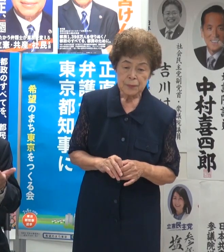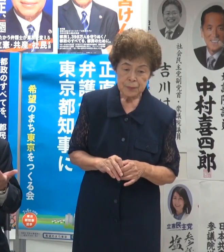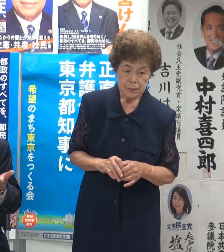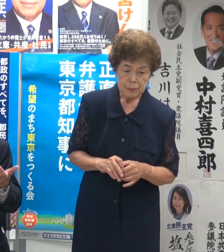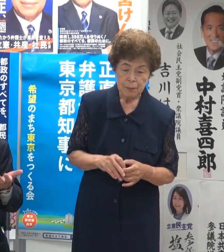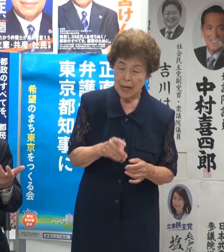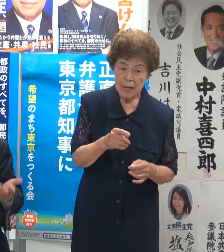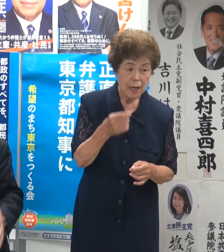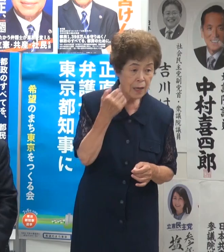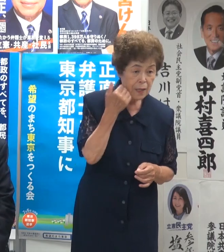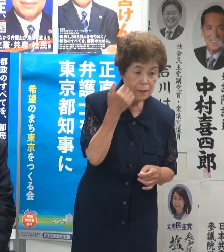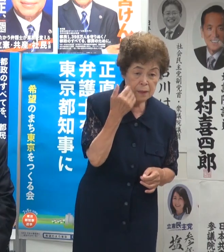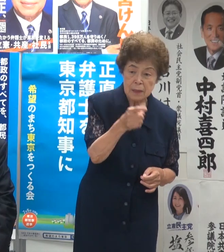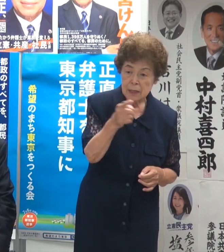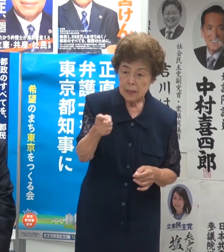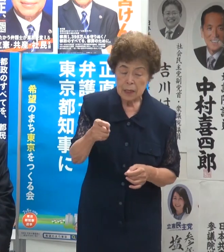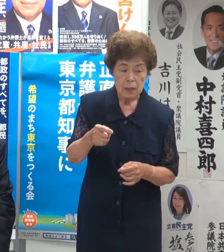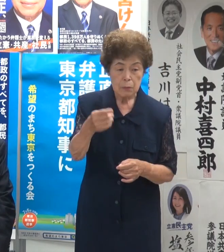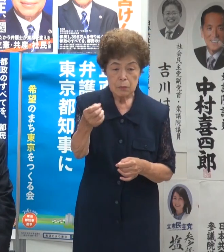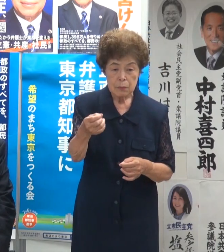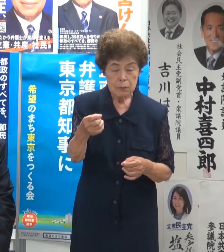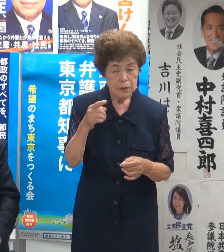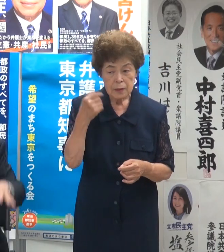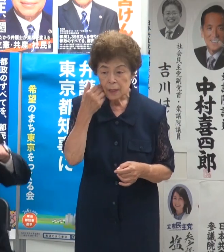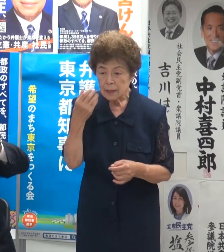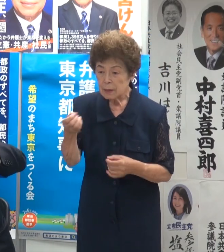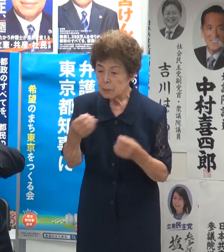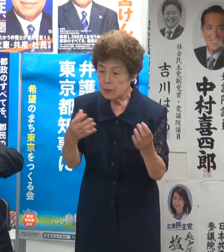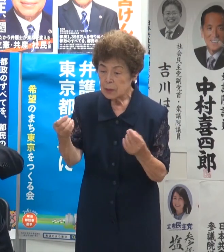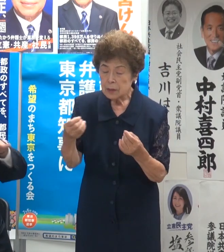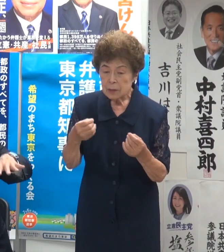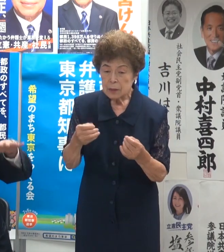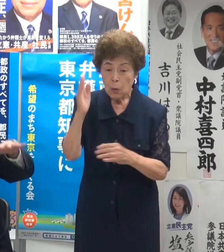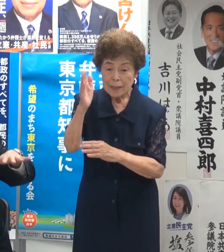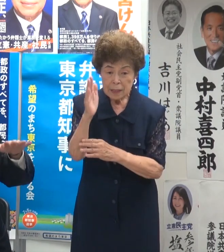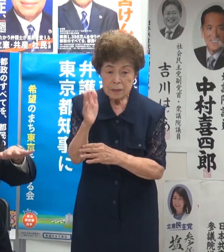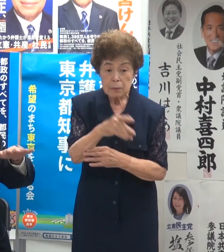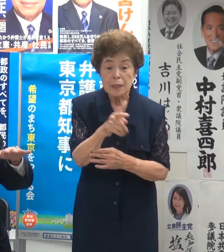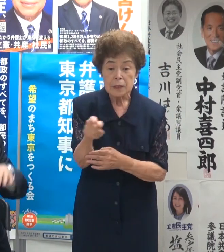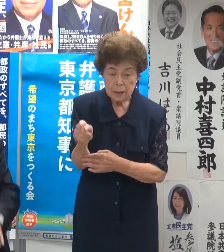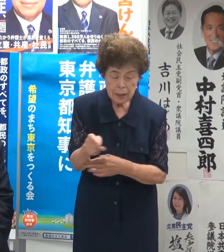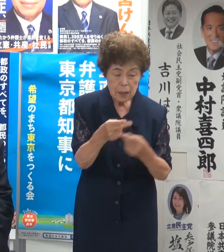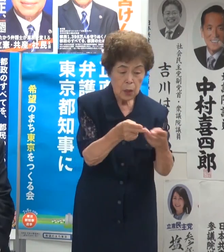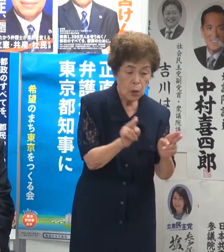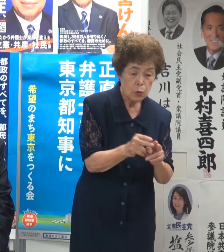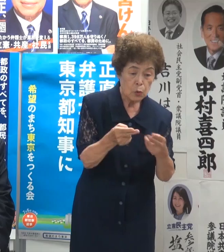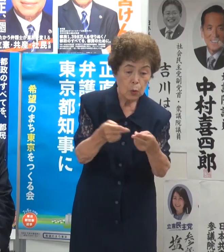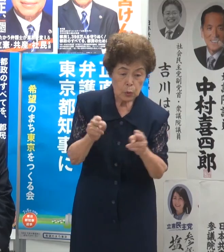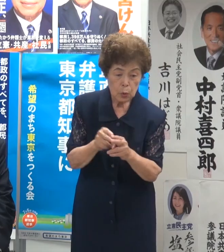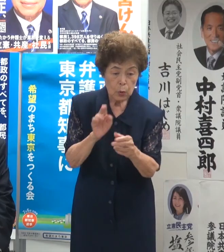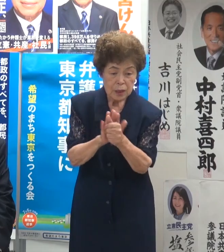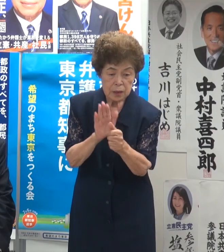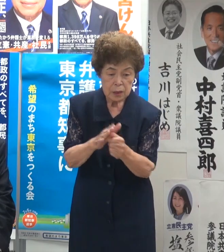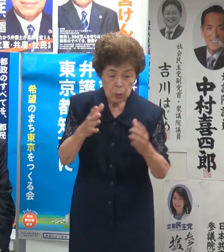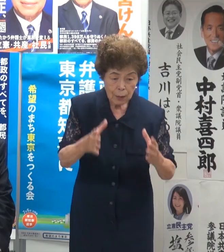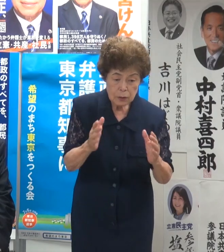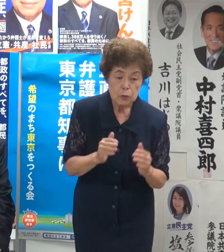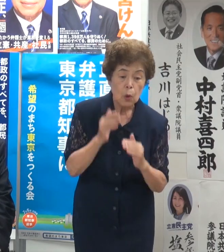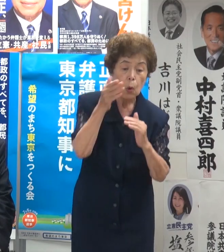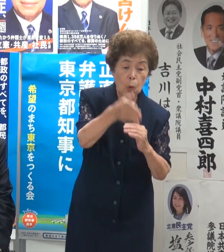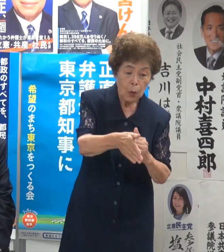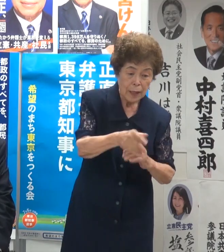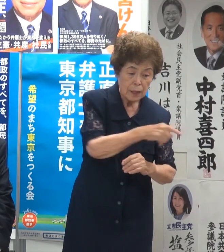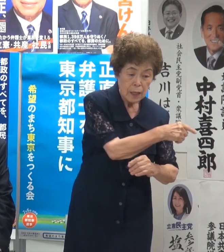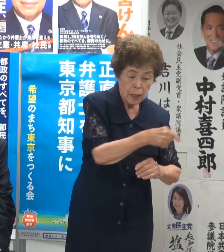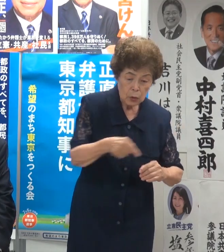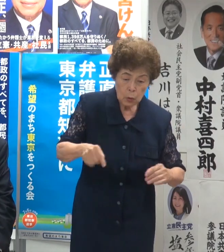まあ、どなたかも発言されたかもしれませんけど、かなり政党支持の枠を超えてですね、横につ